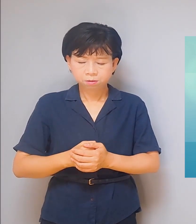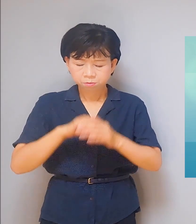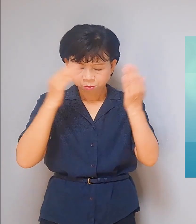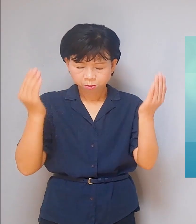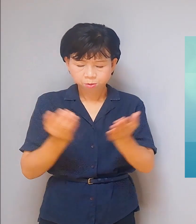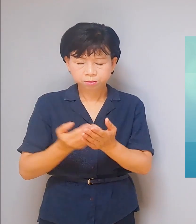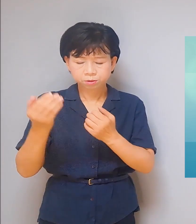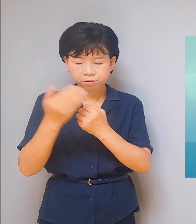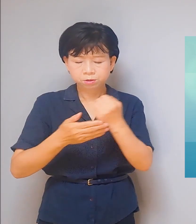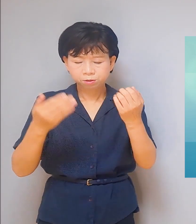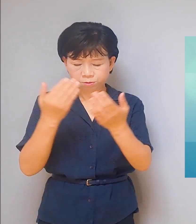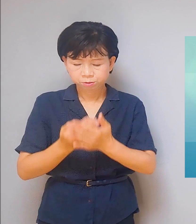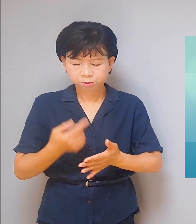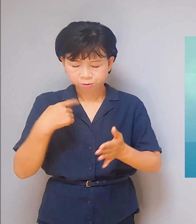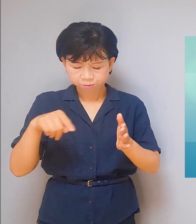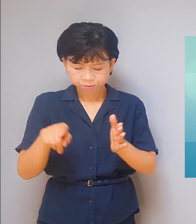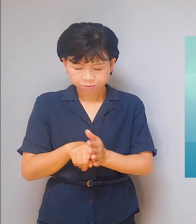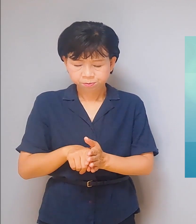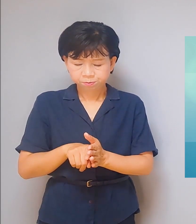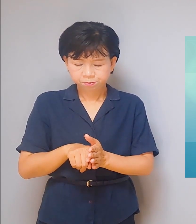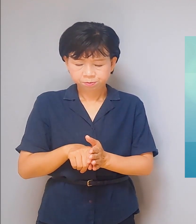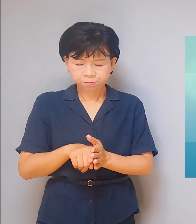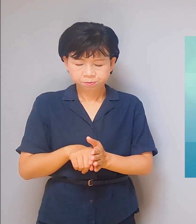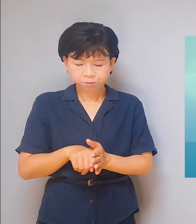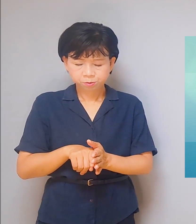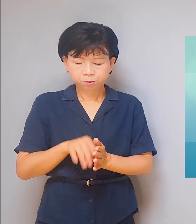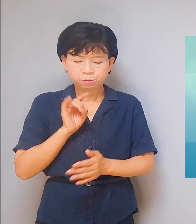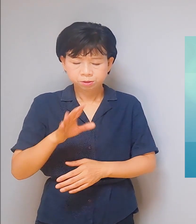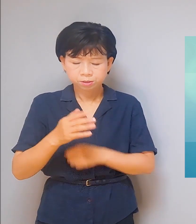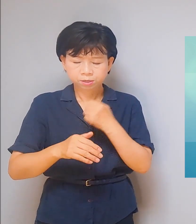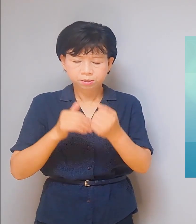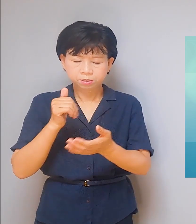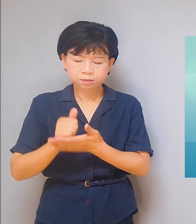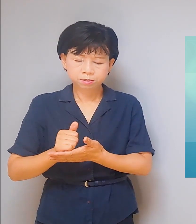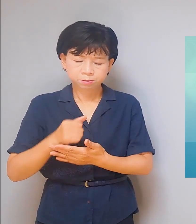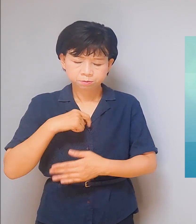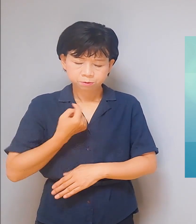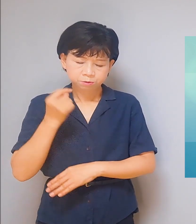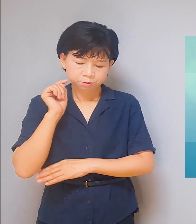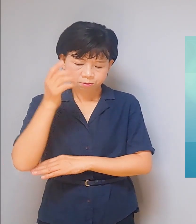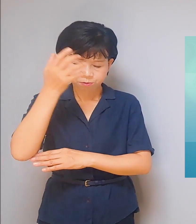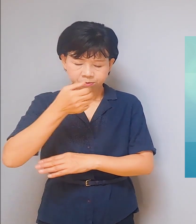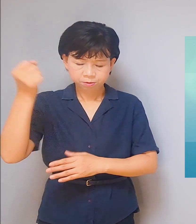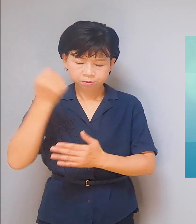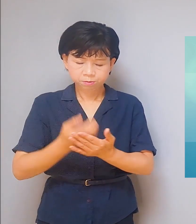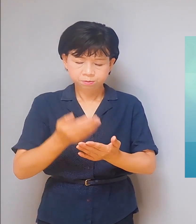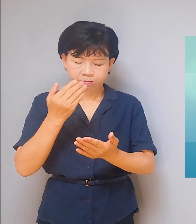받게 해 주실 줄 믿사오며 오직 하나님만 영광 받으시옵소서.